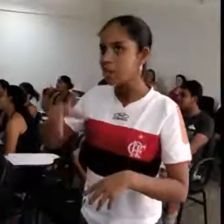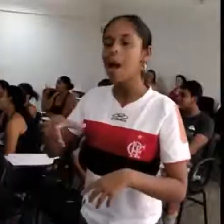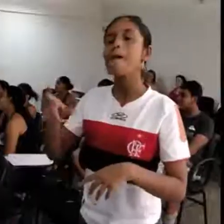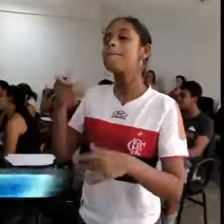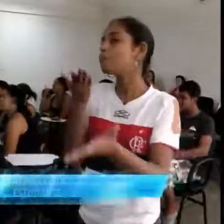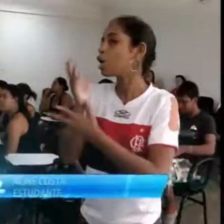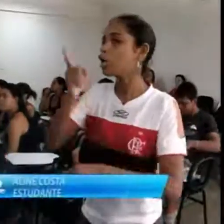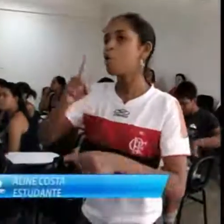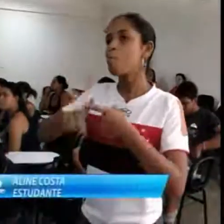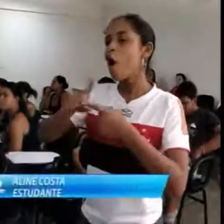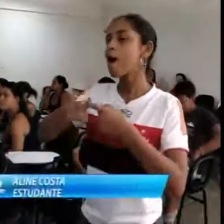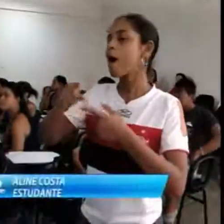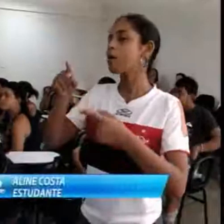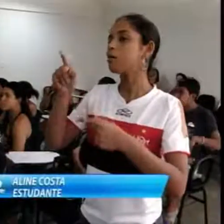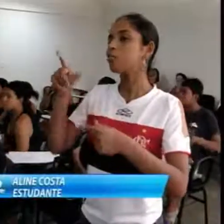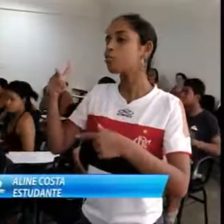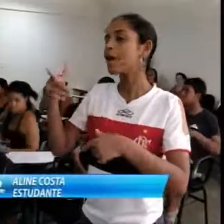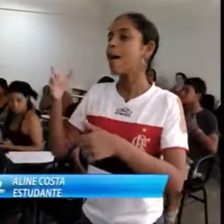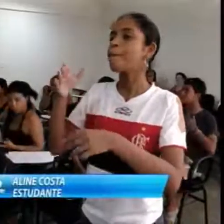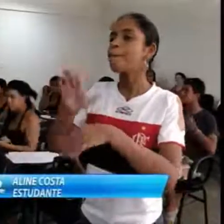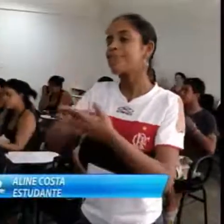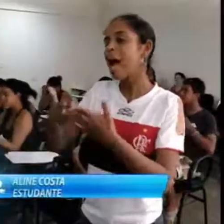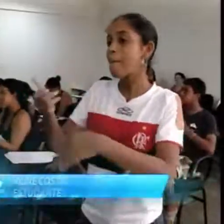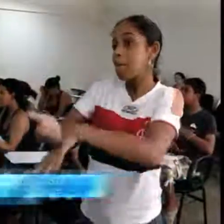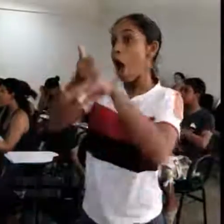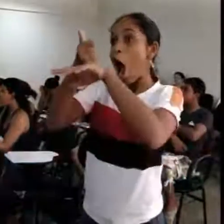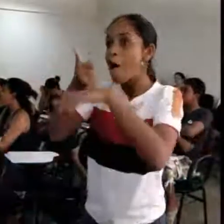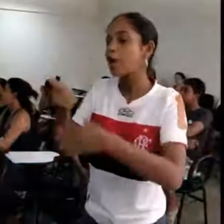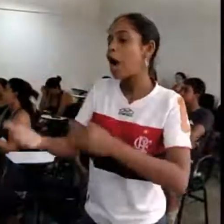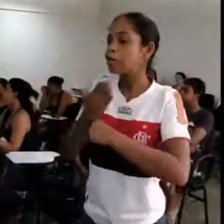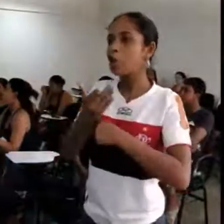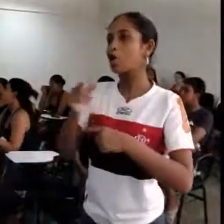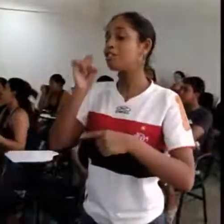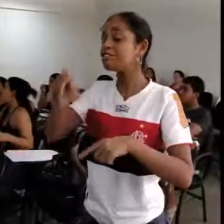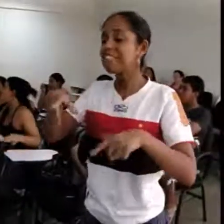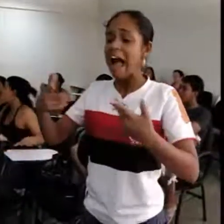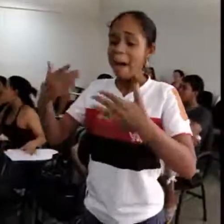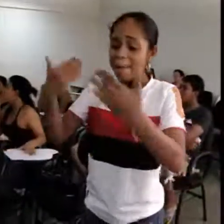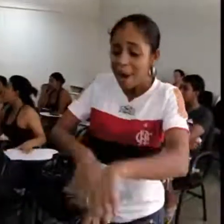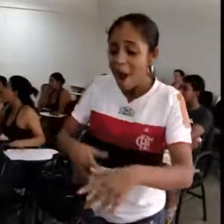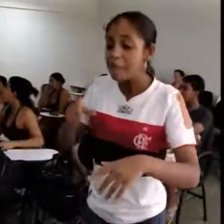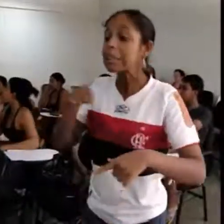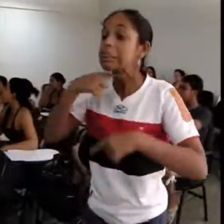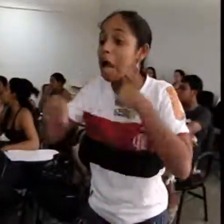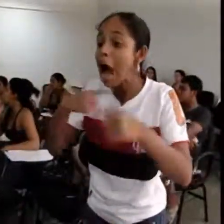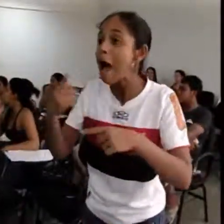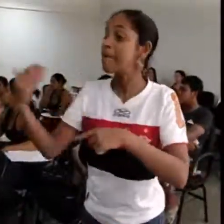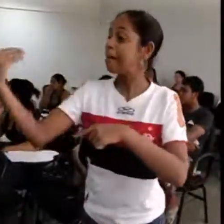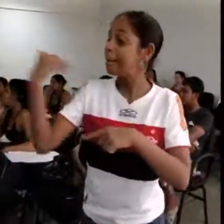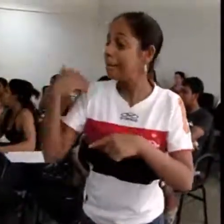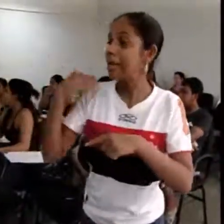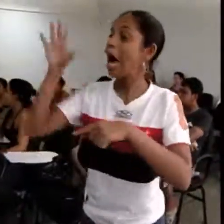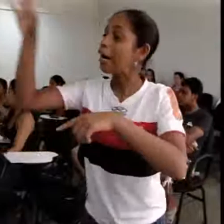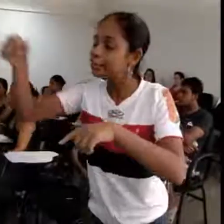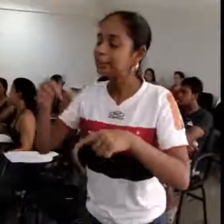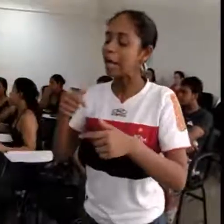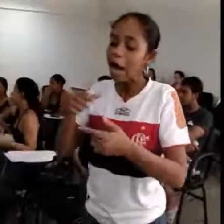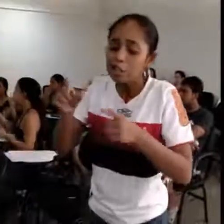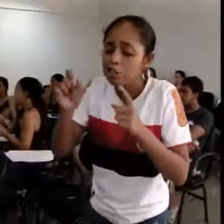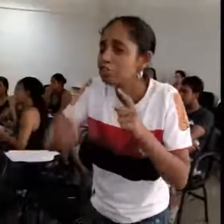3 vezes o Enem e pré-vestibular também, só que não havia intérpretes profissionais, a prova, no máximo que eles permitiam